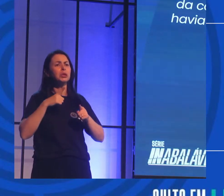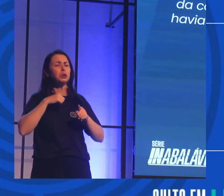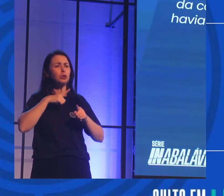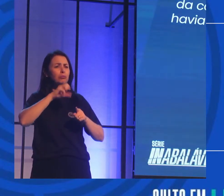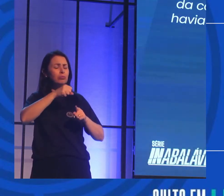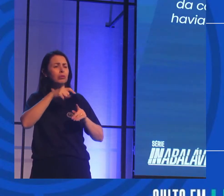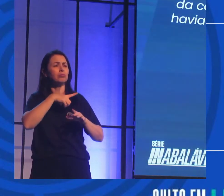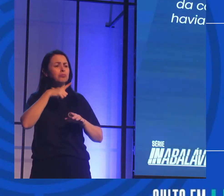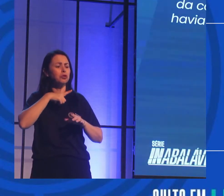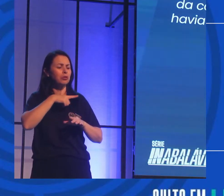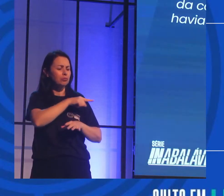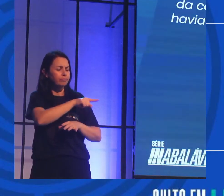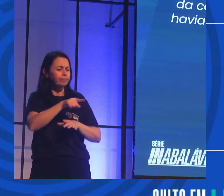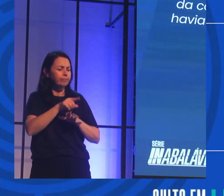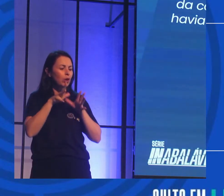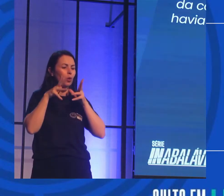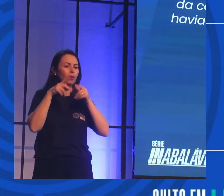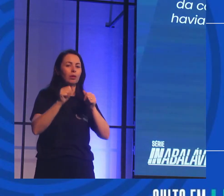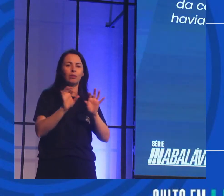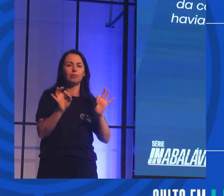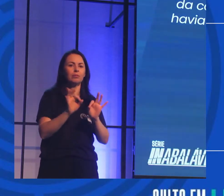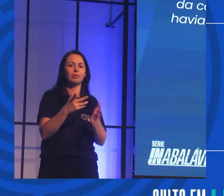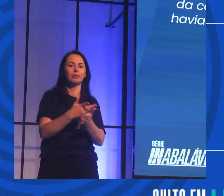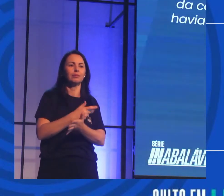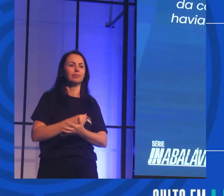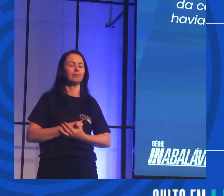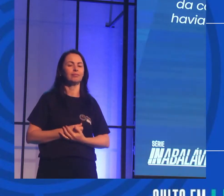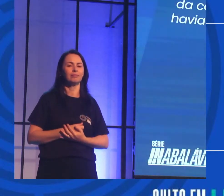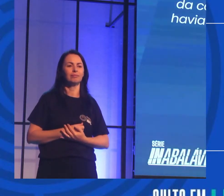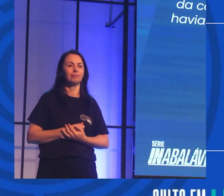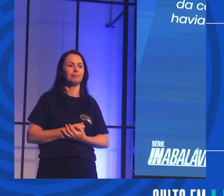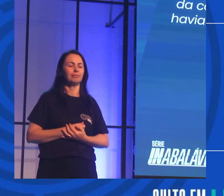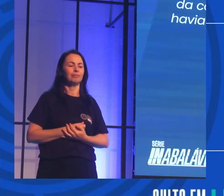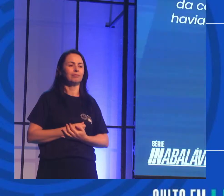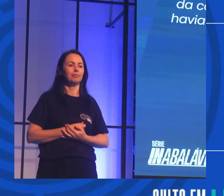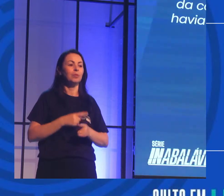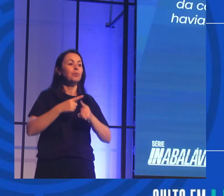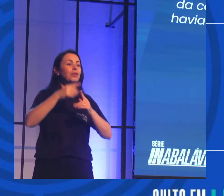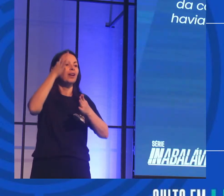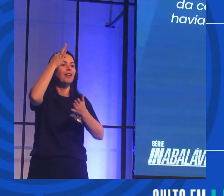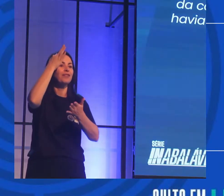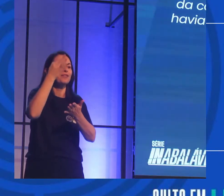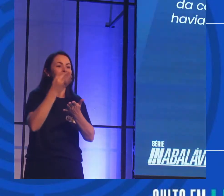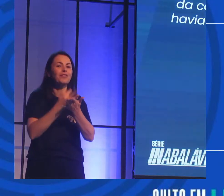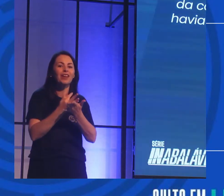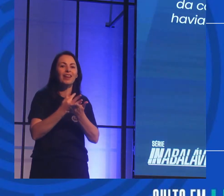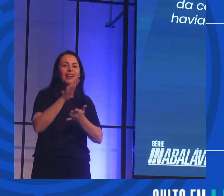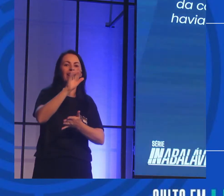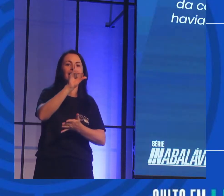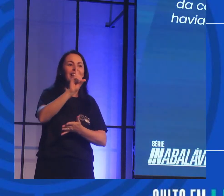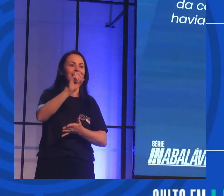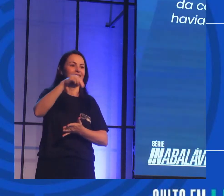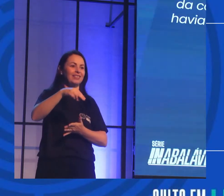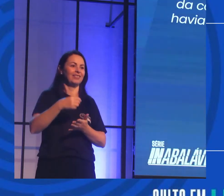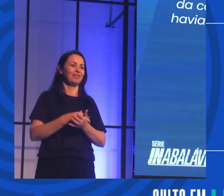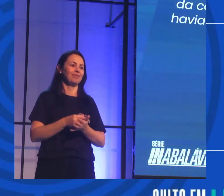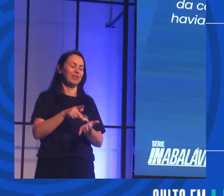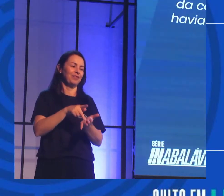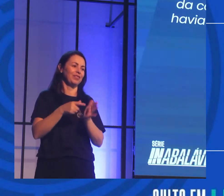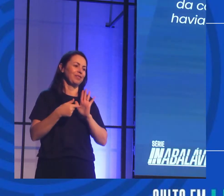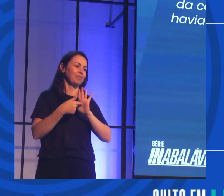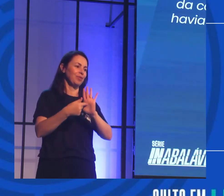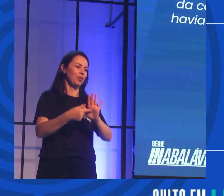leões, eles não fizeram nada. A fé de Daniel ilustra a verdade. Quando você faz o